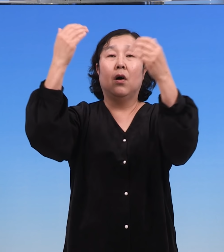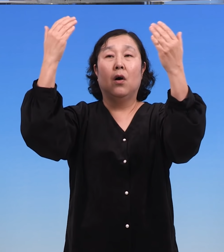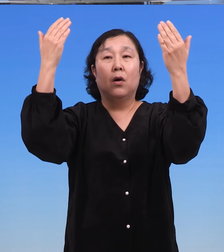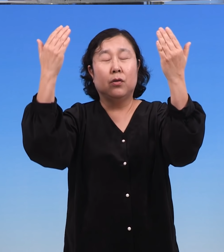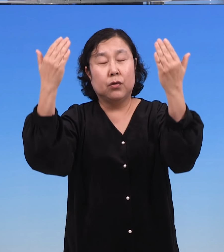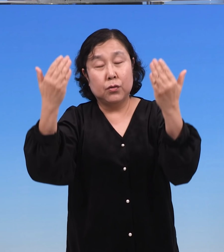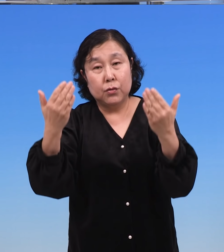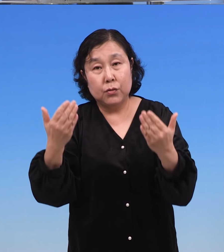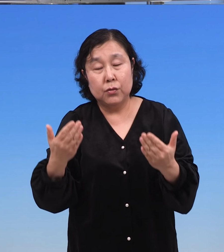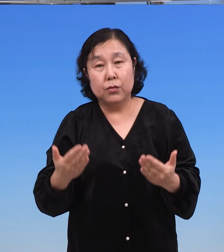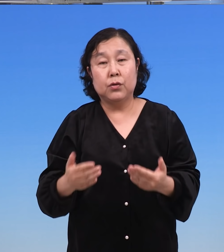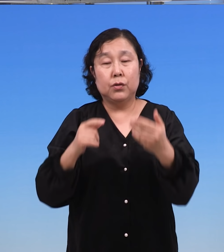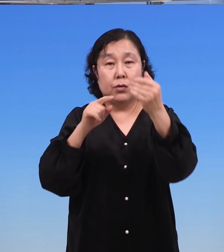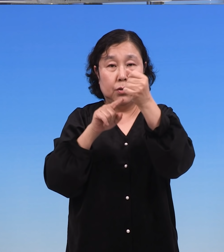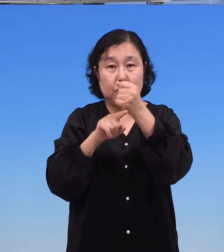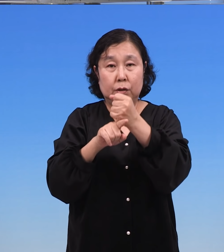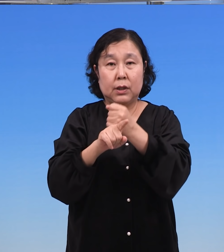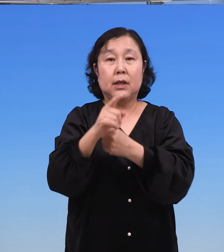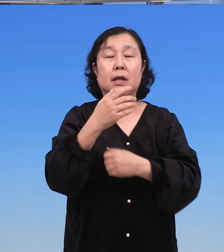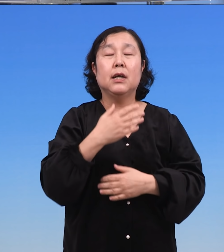난 알 수 없도다.